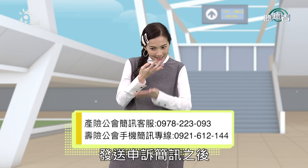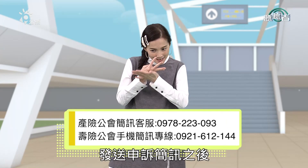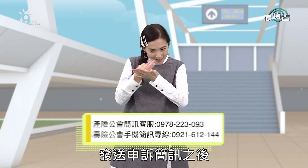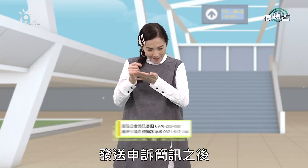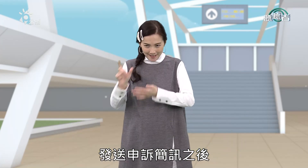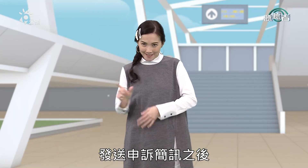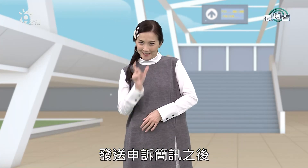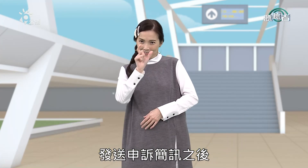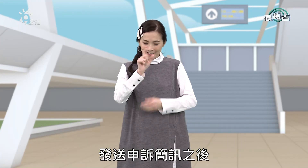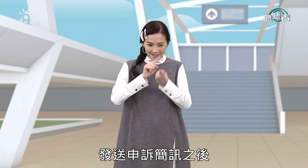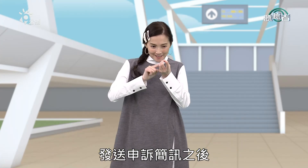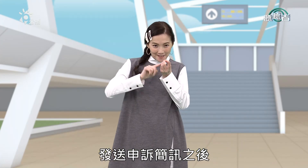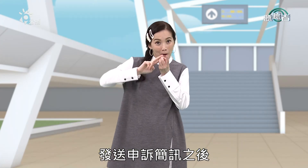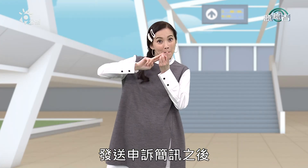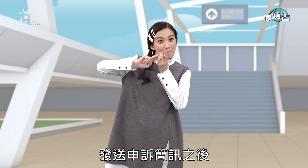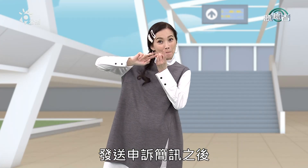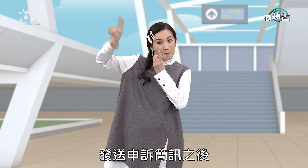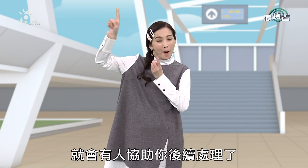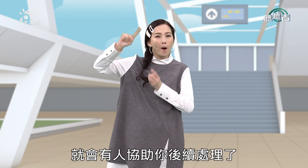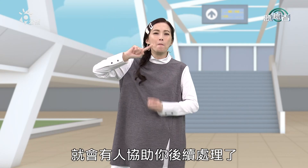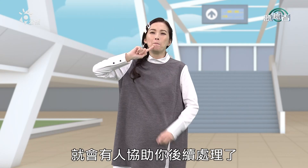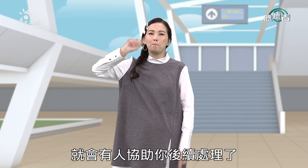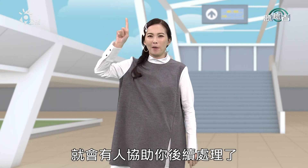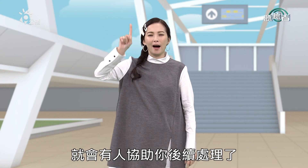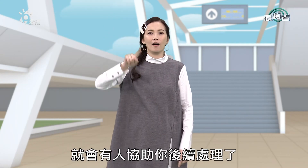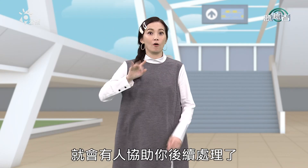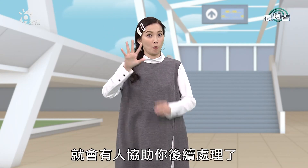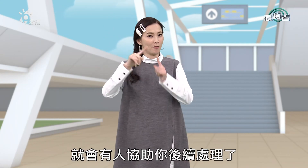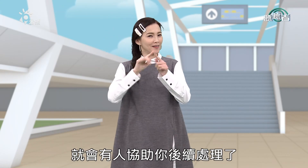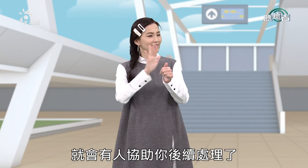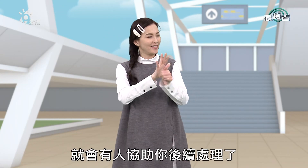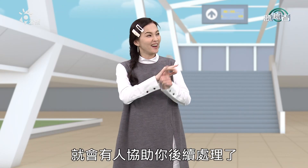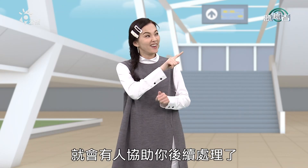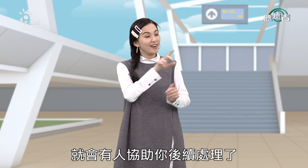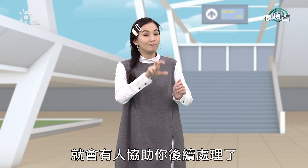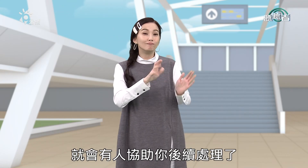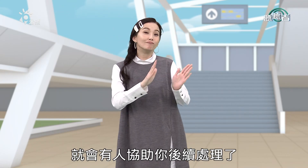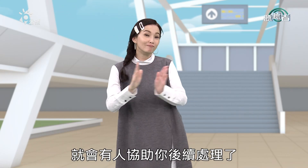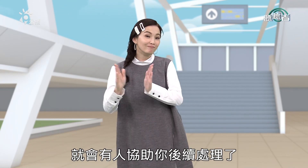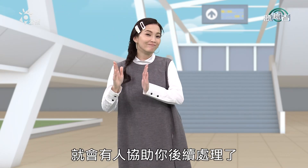发送申诉简讯之后，就会有人协助你后续处理咯。